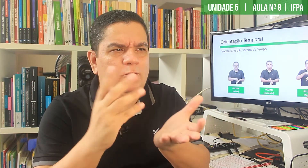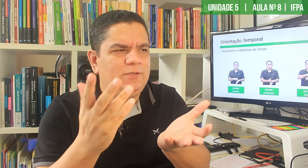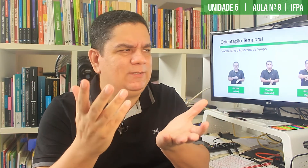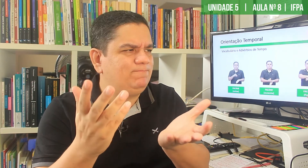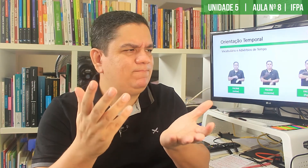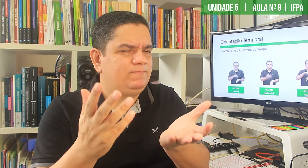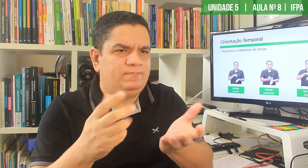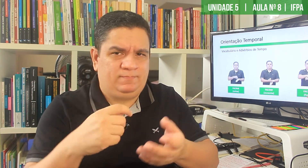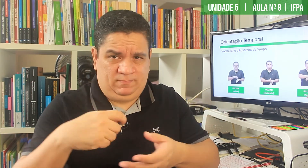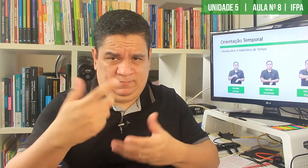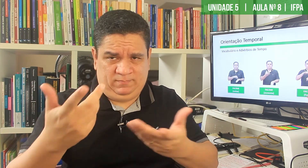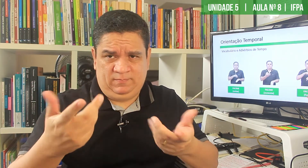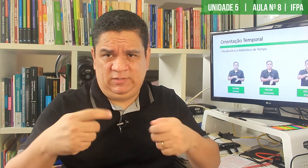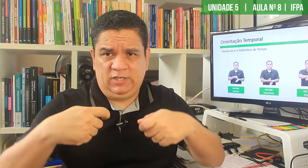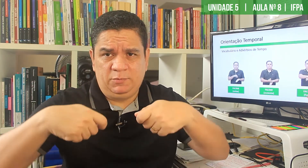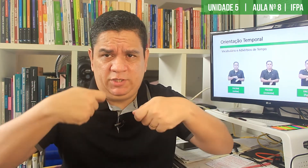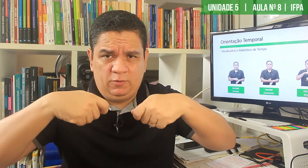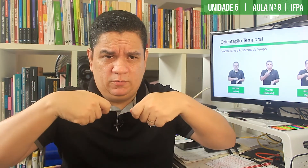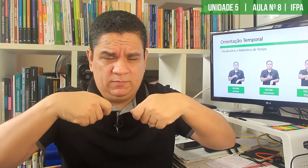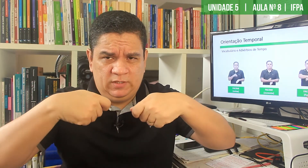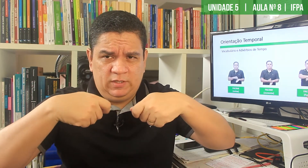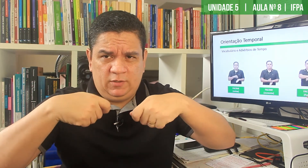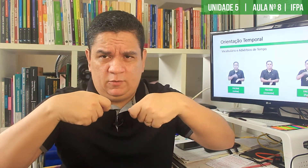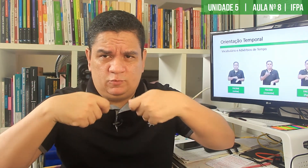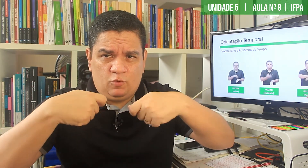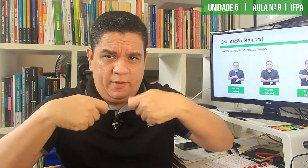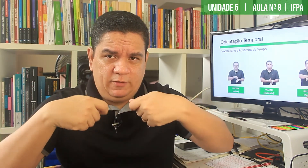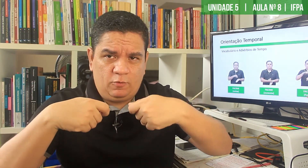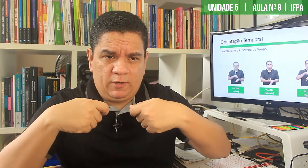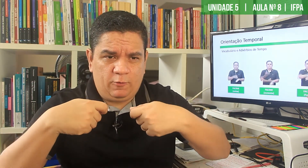coisa. Digamos que eu tô comendo alguma coisa,